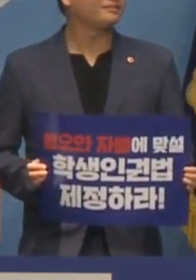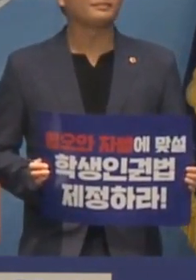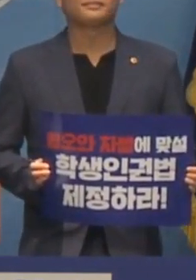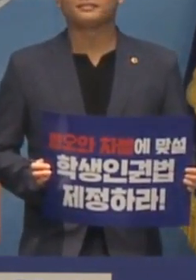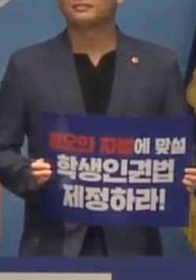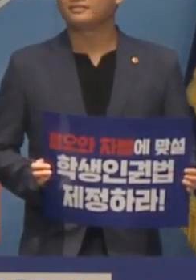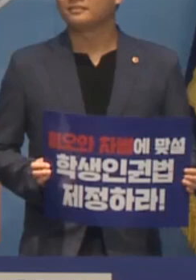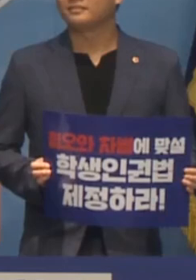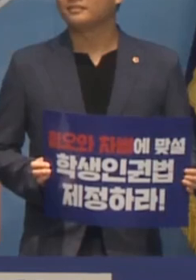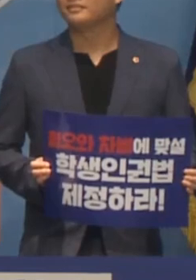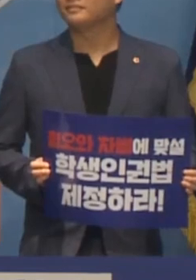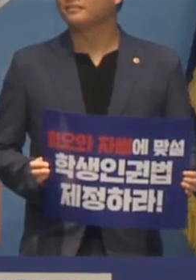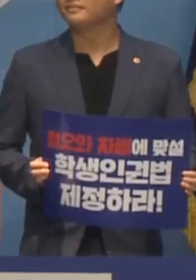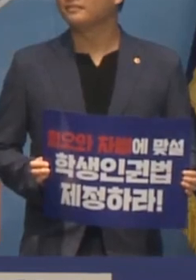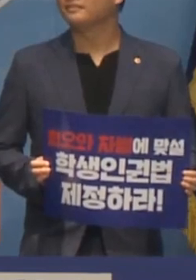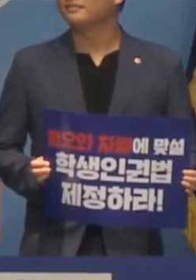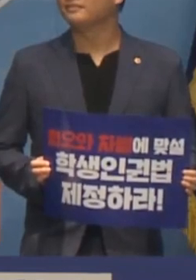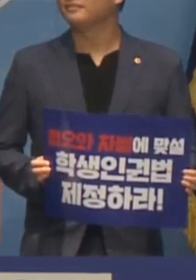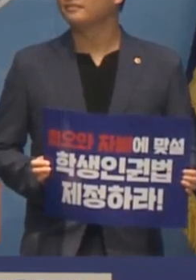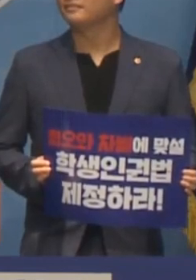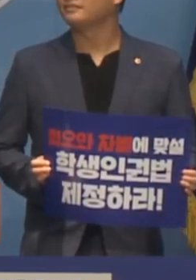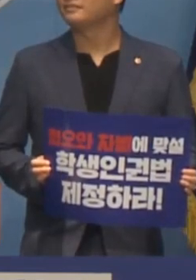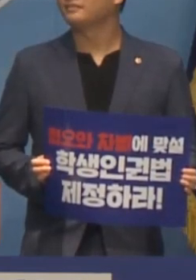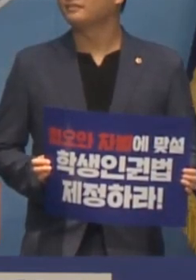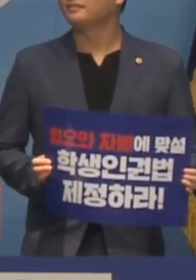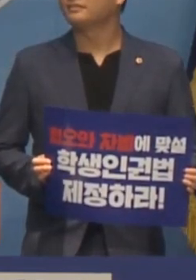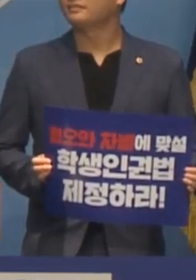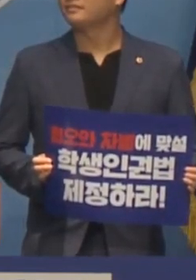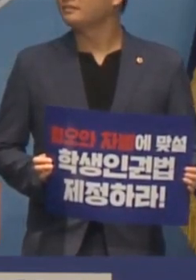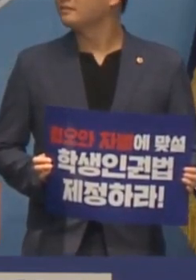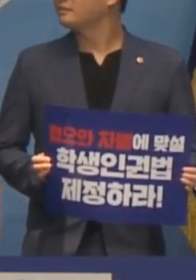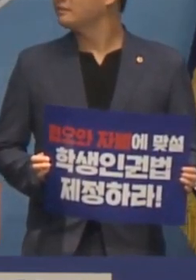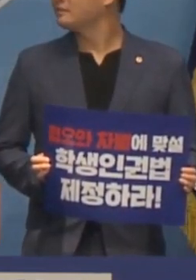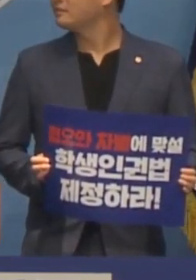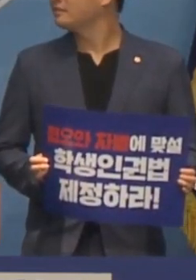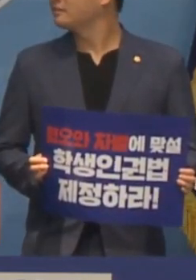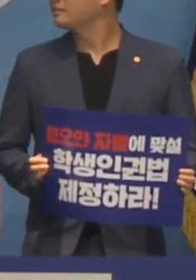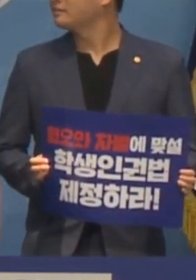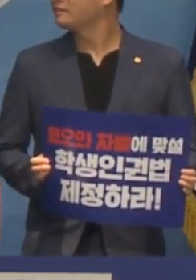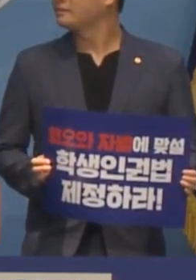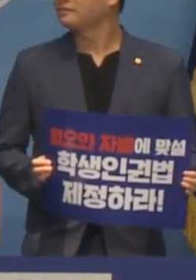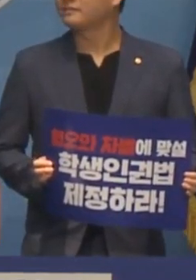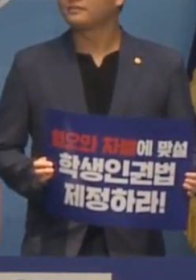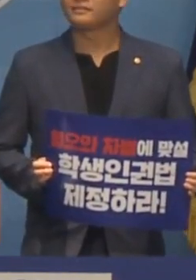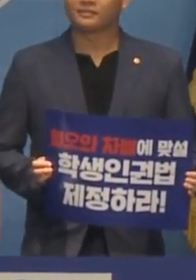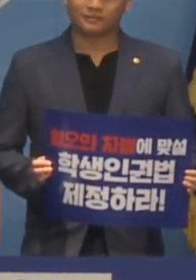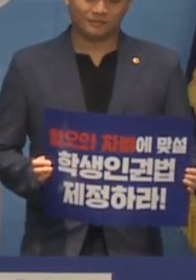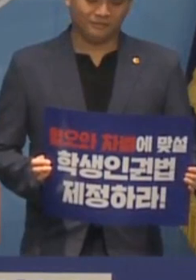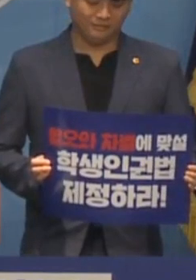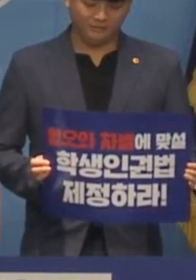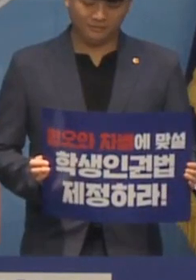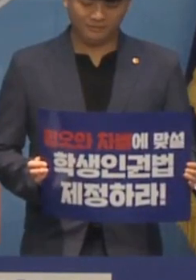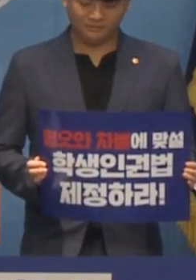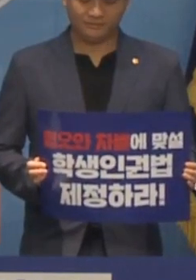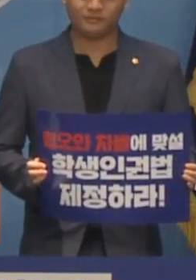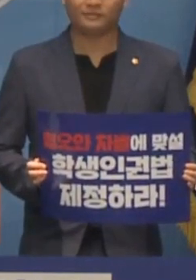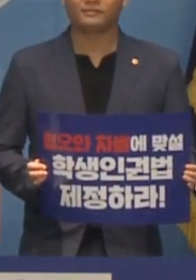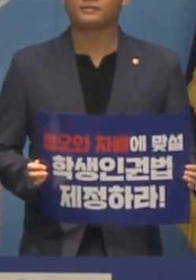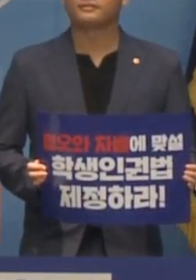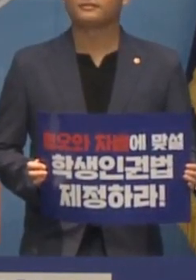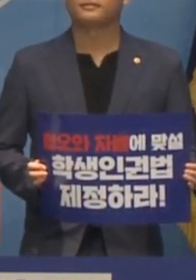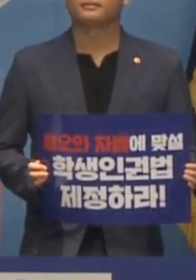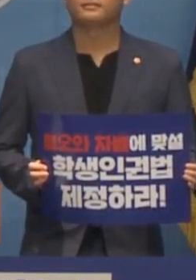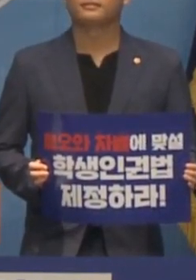네. 그다음에 김준형님은 고양학생자치연구소 가론에서 활동하고 계시고요. 그다음